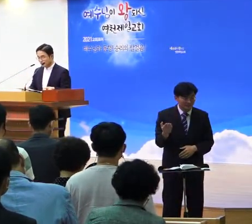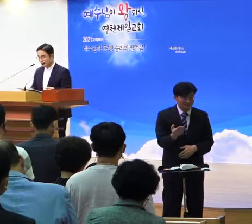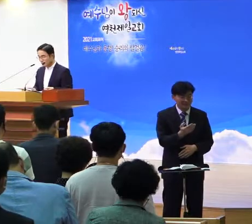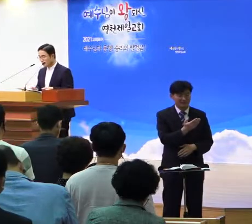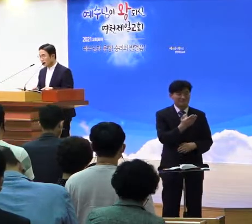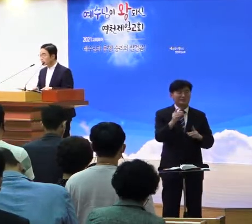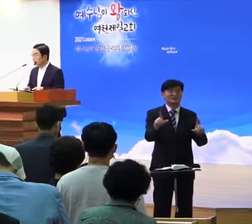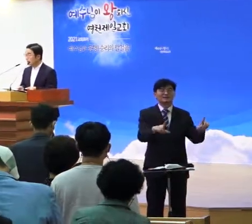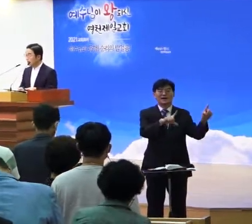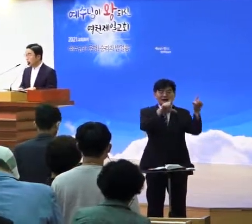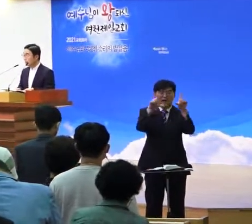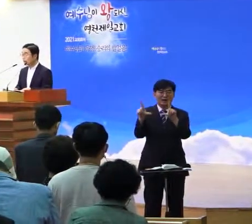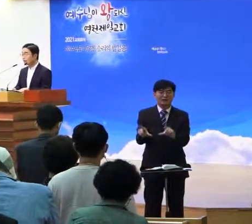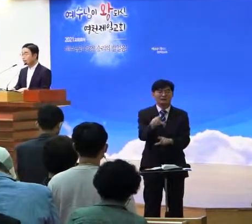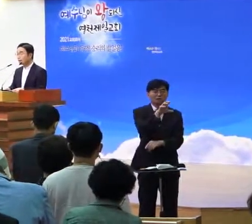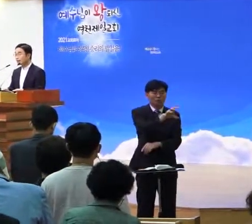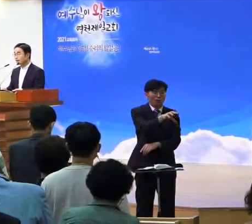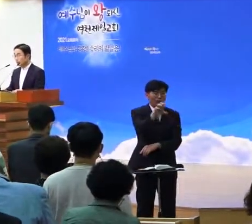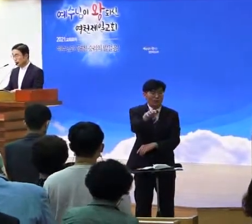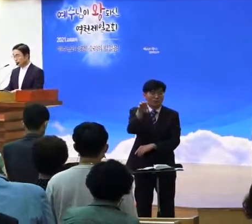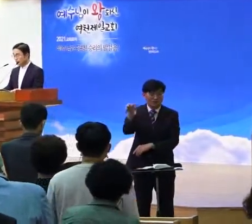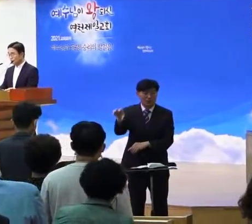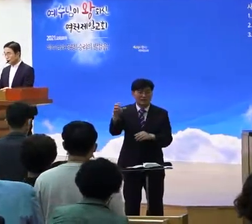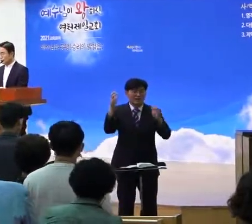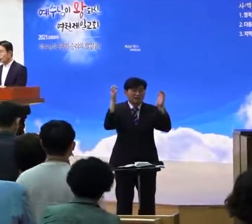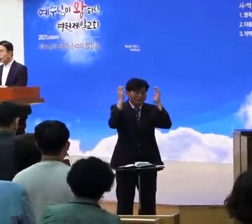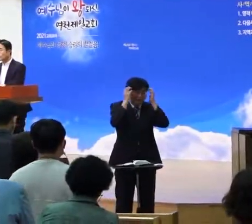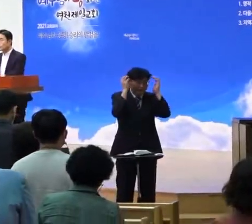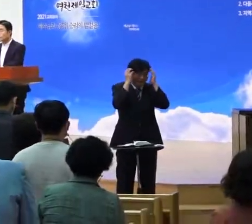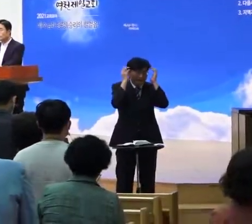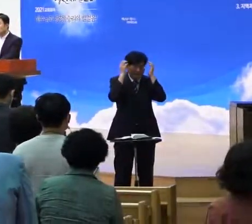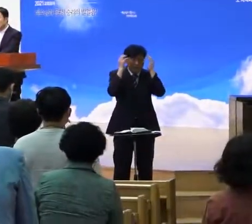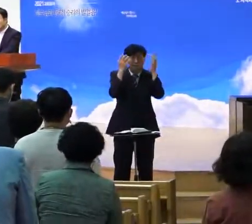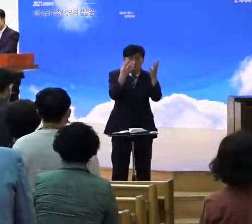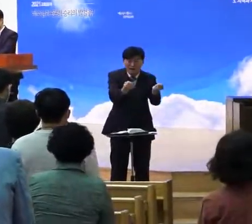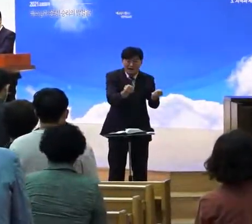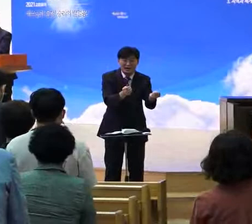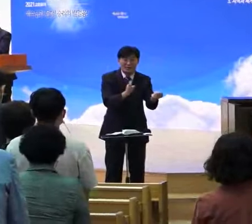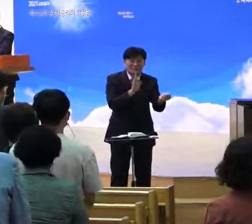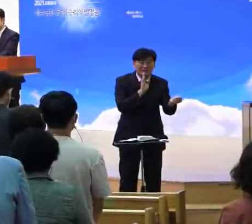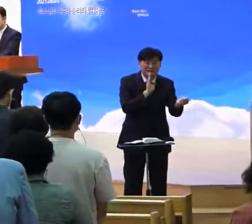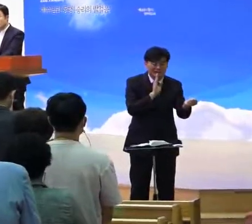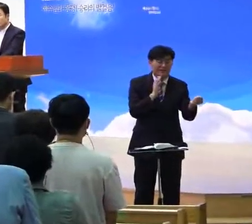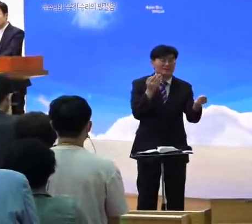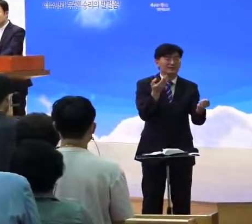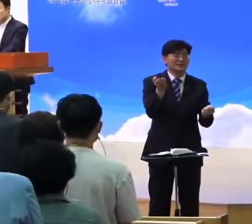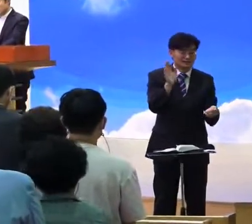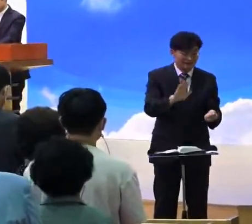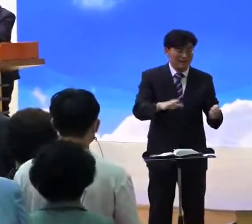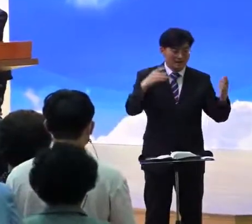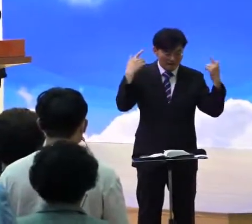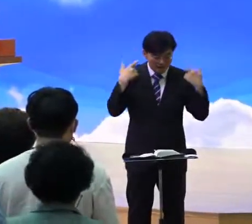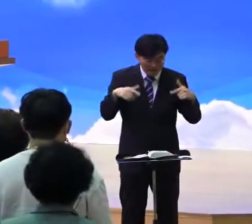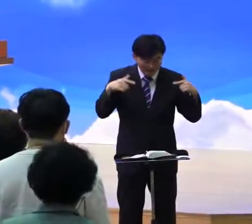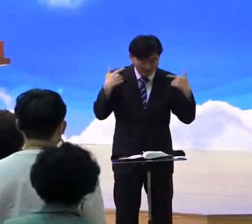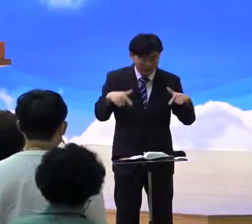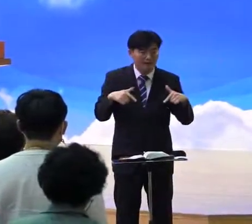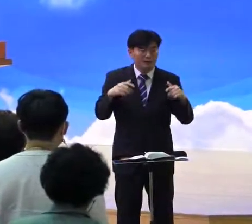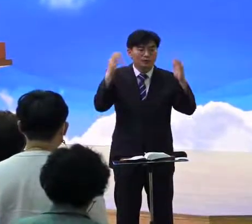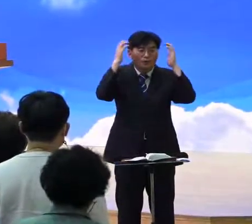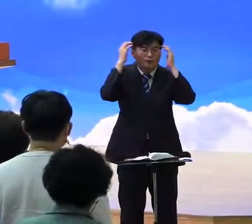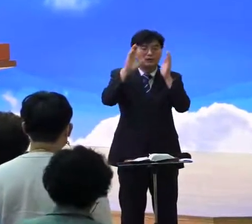나아가시는 삶의 현장에 고난이 계속되어도 항상 그 자리에서 주님을 의지하시기를